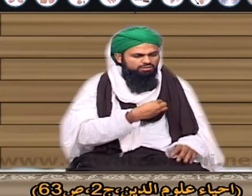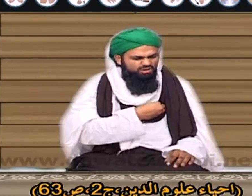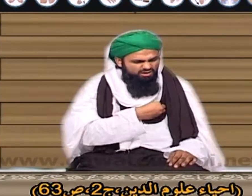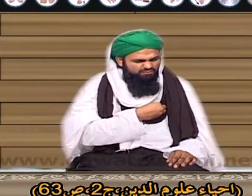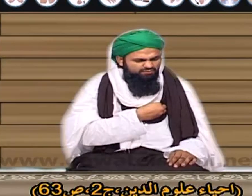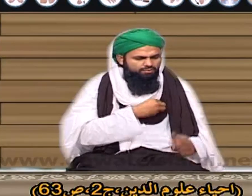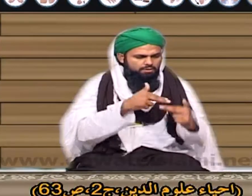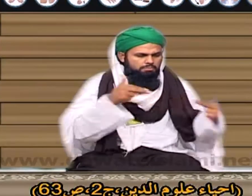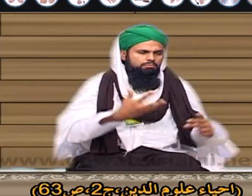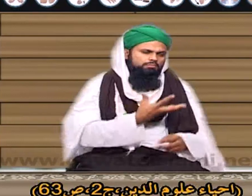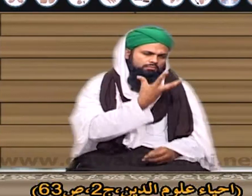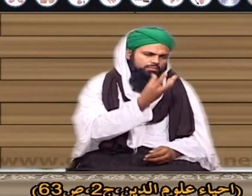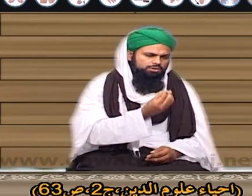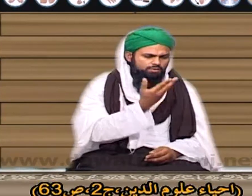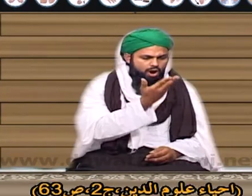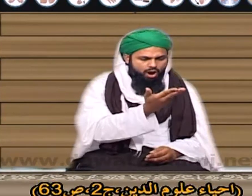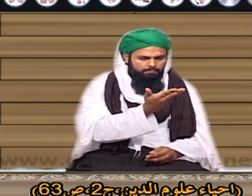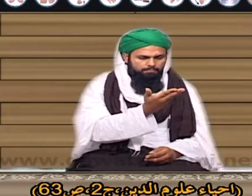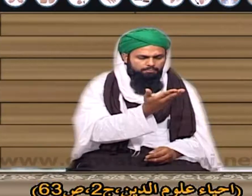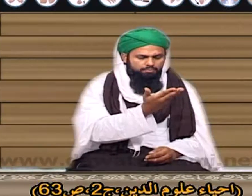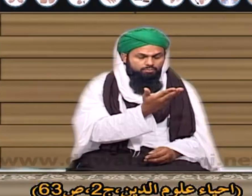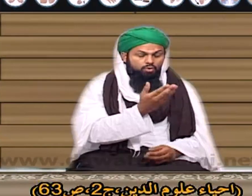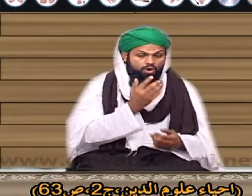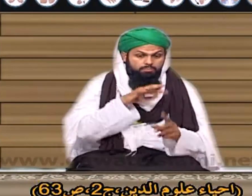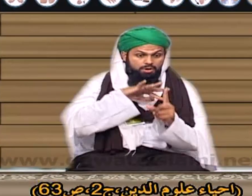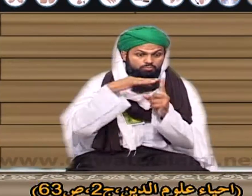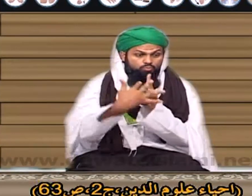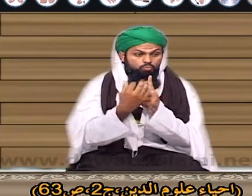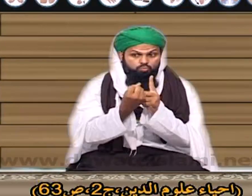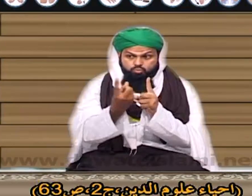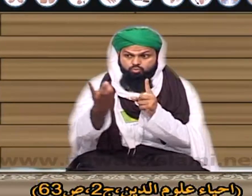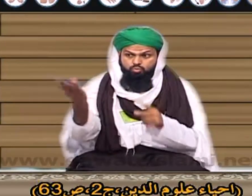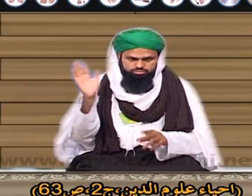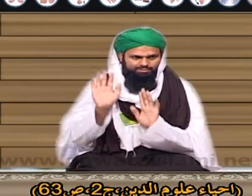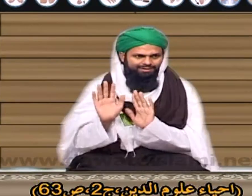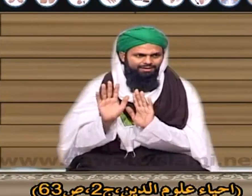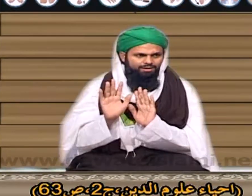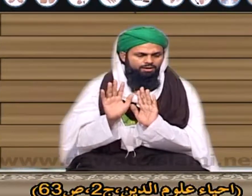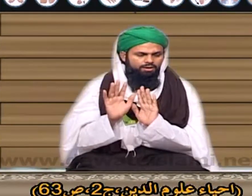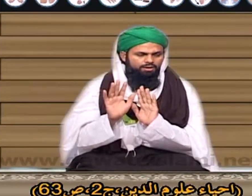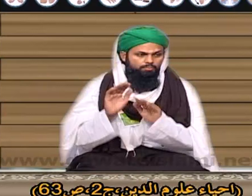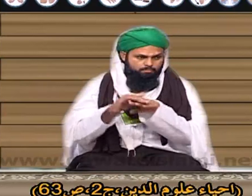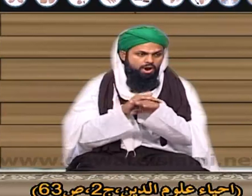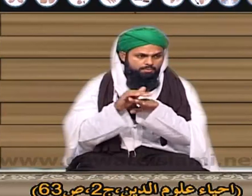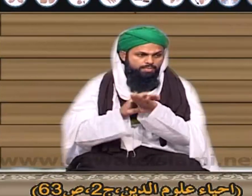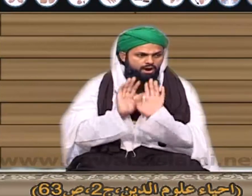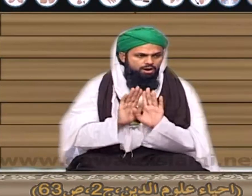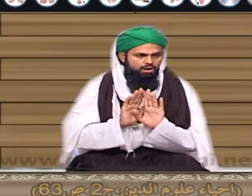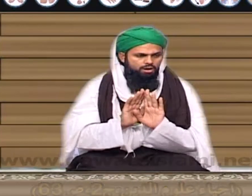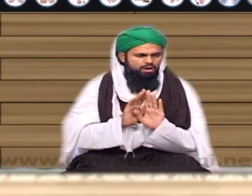آپ کو مشورہ دیا کہ حضرت آپ کے تو عقیدت مند بہت ہیں، آپ کے چاہنے والے تو بہت ہیں، آپ کیوں اتنی محنت کرتے